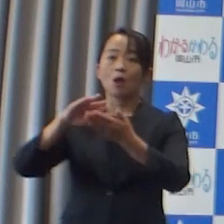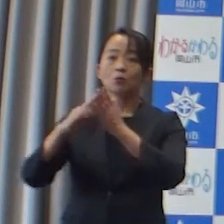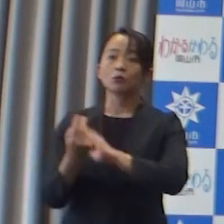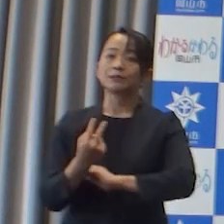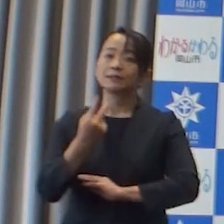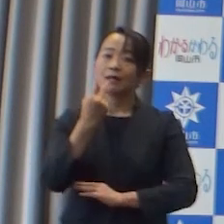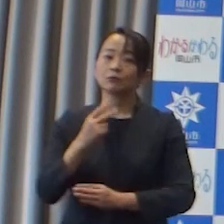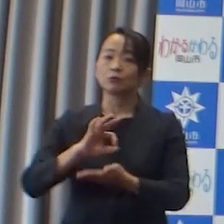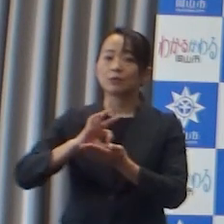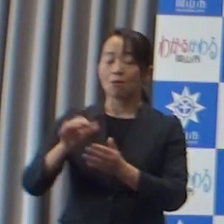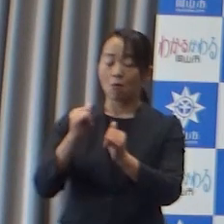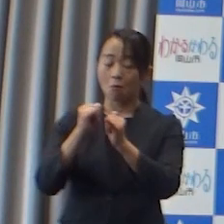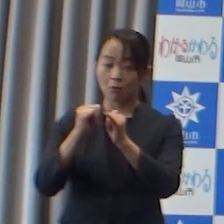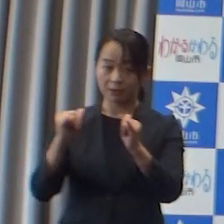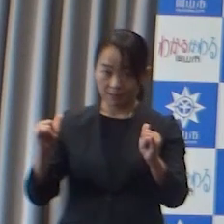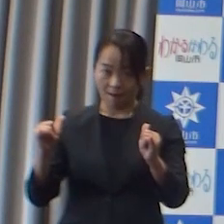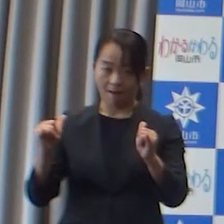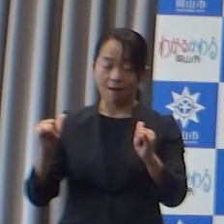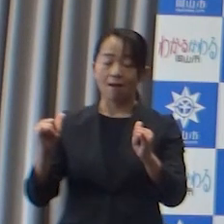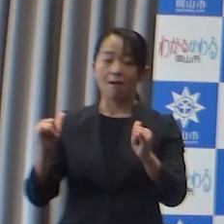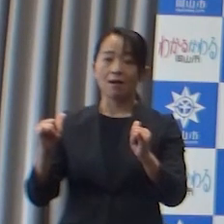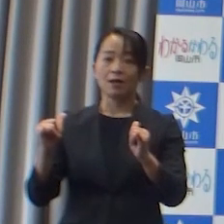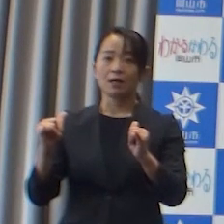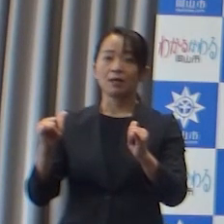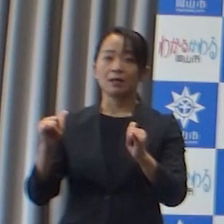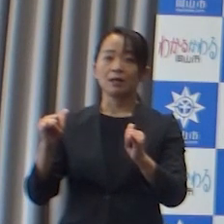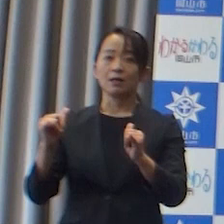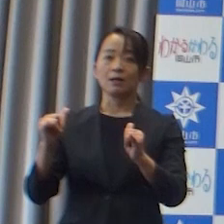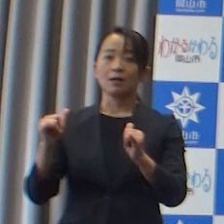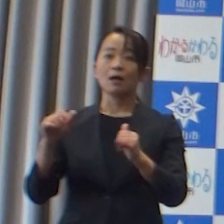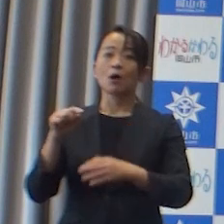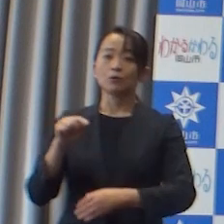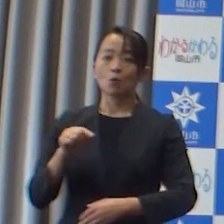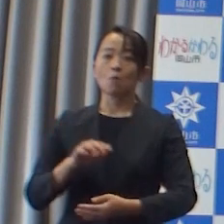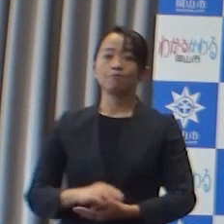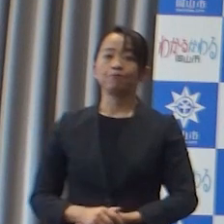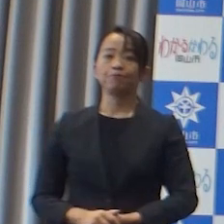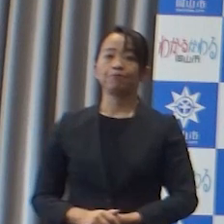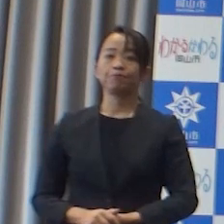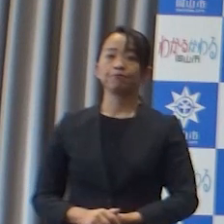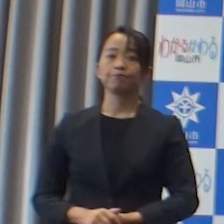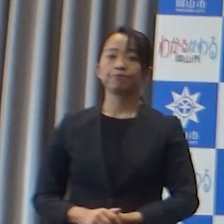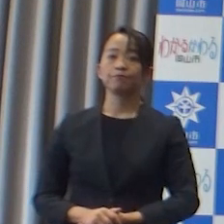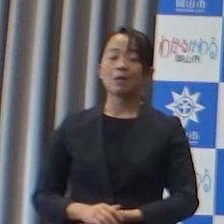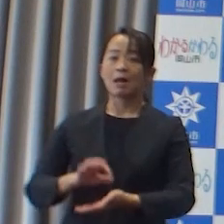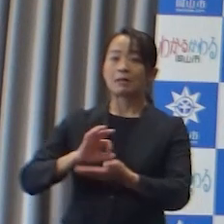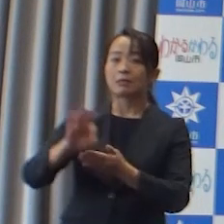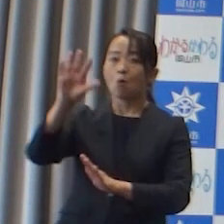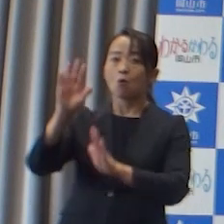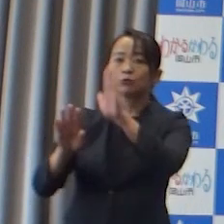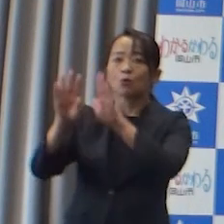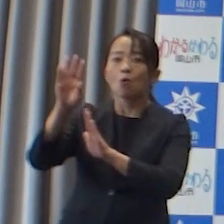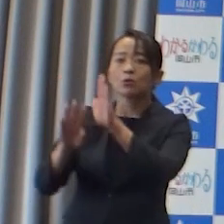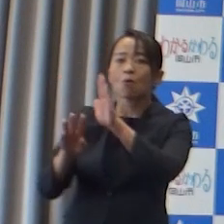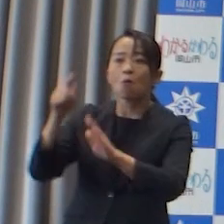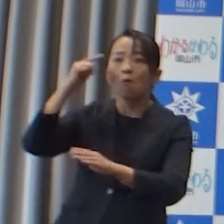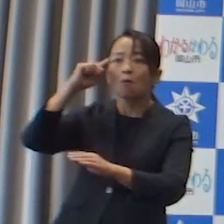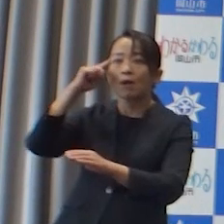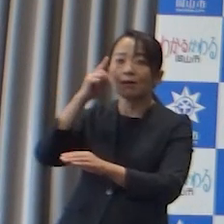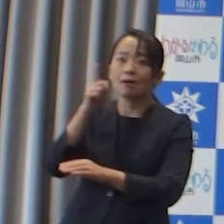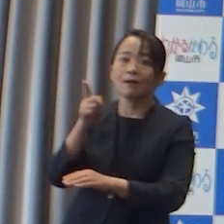の使用量 等々から試算す